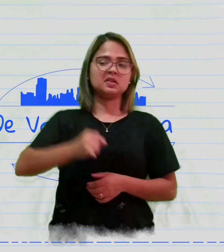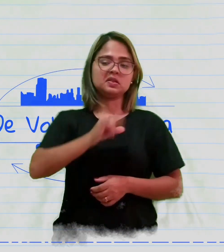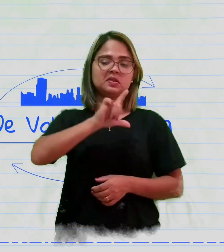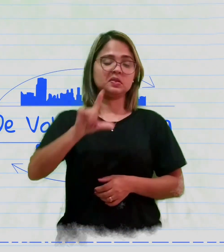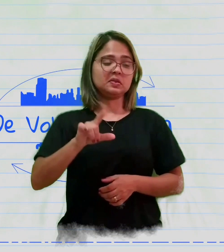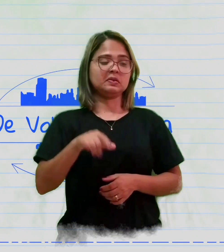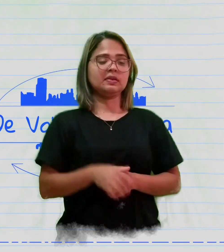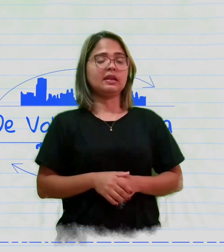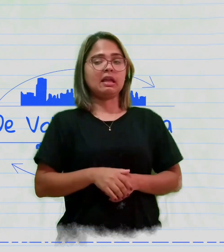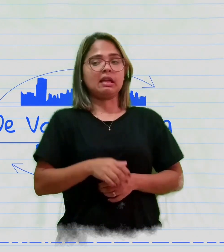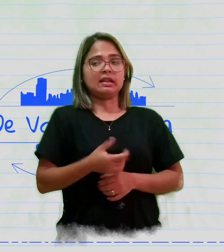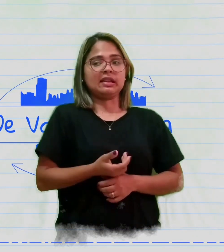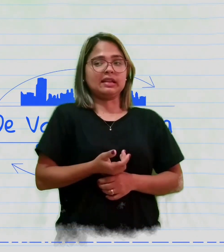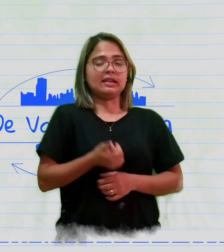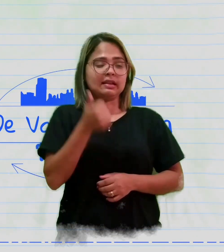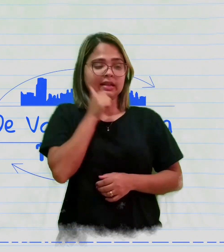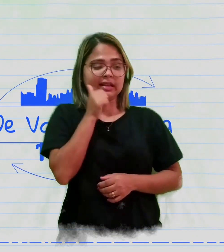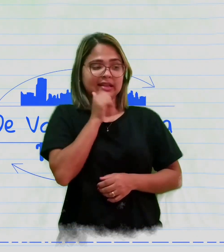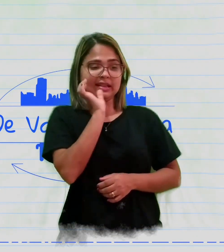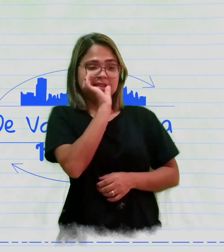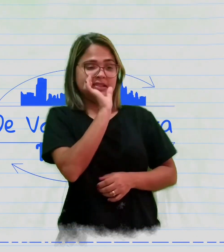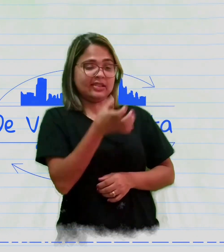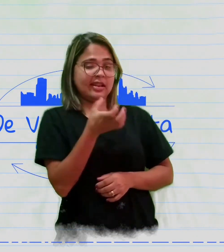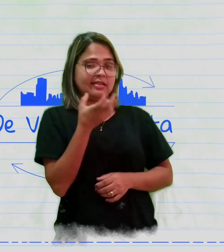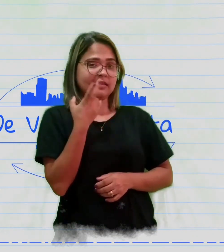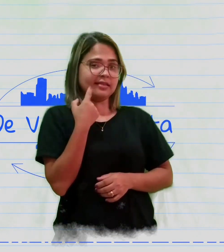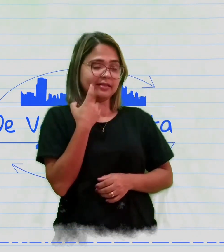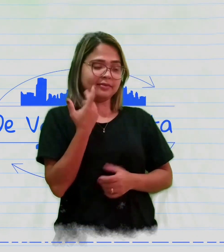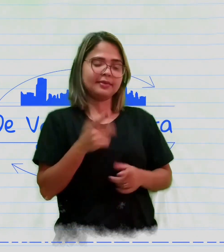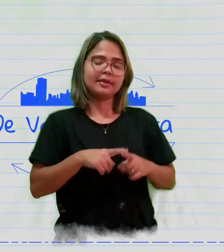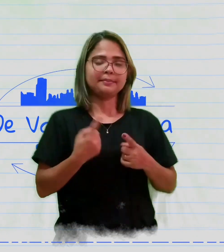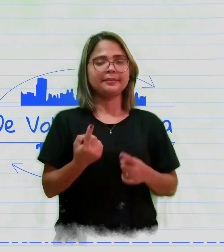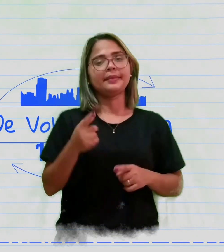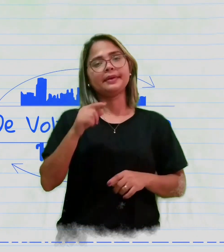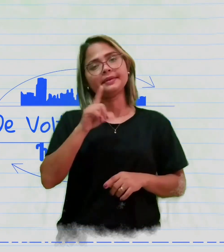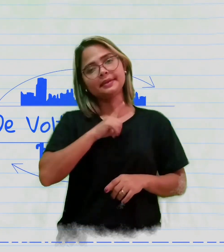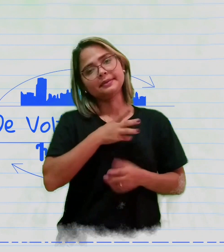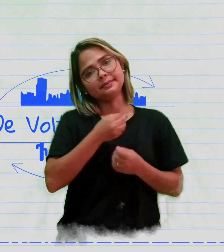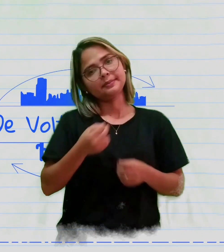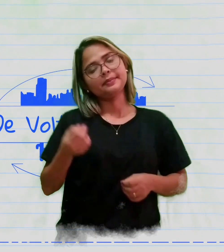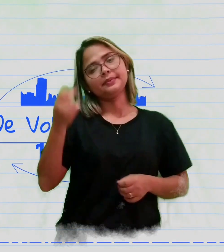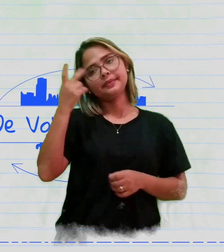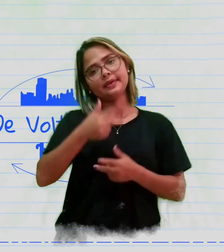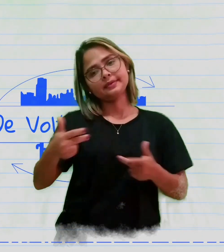dela, a coitada era pior, então imagina, né? Ela tem um backup, né, muito foda na família da tia. As mulheres, né?